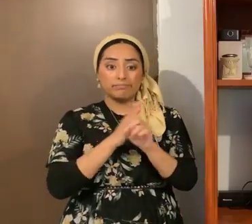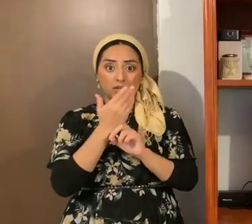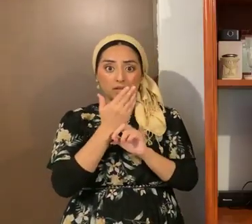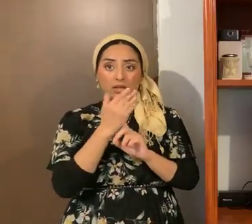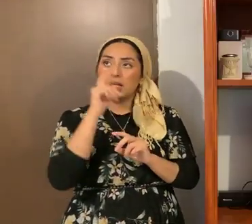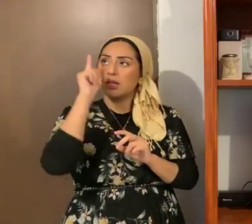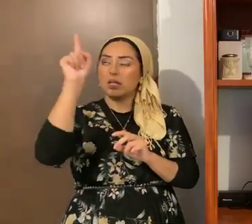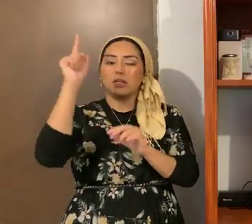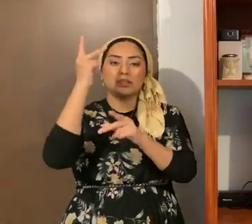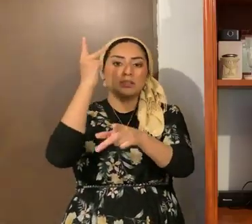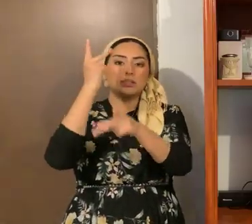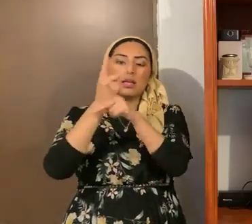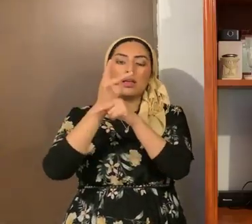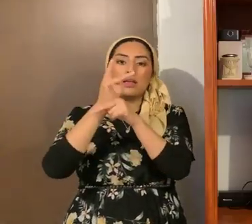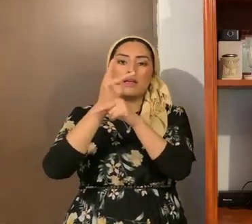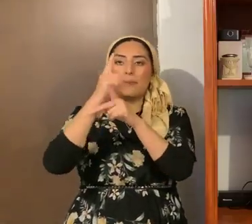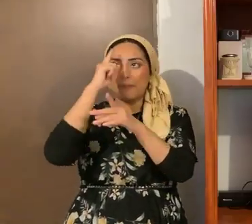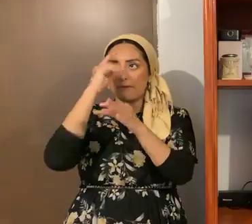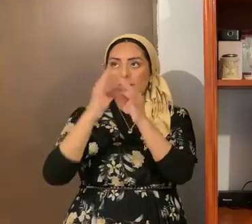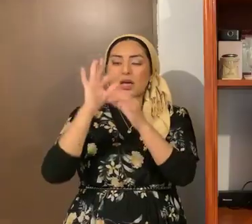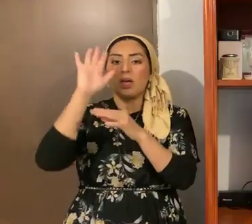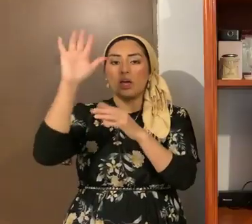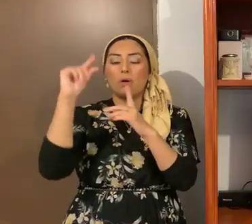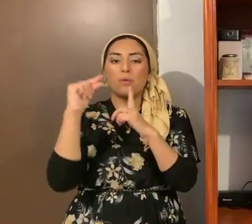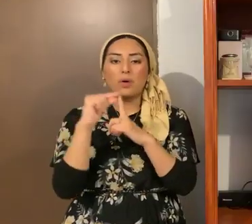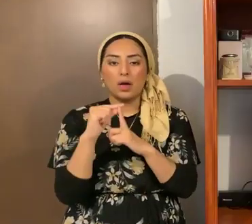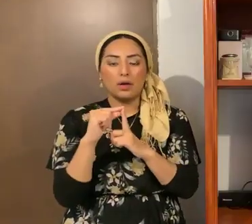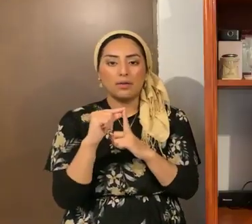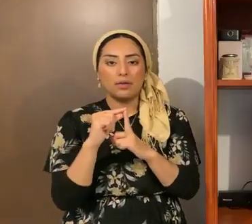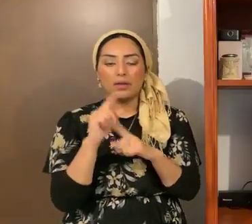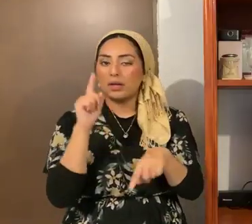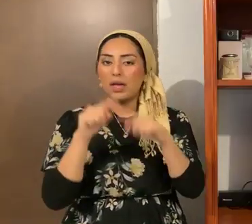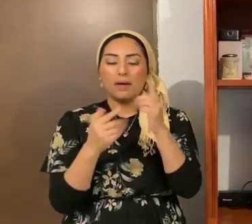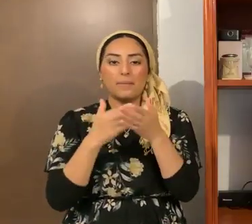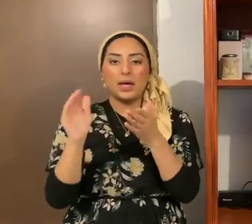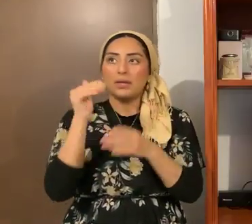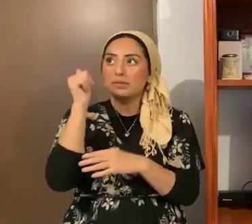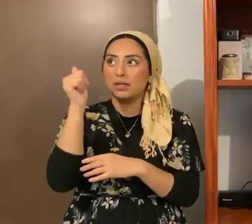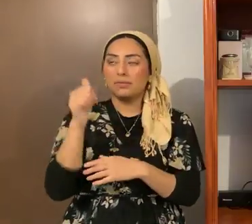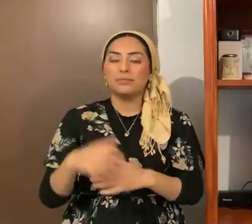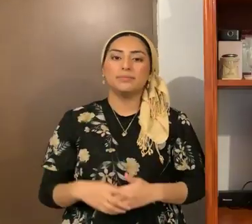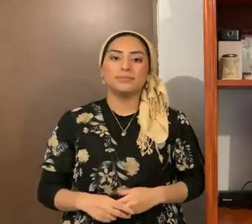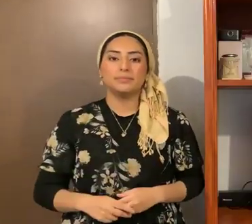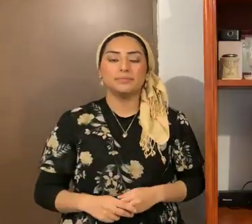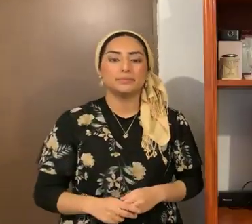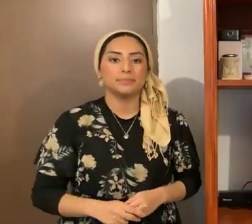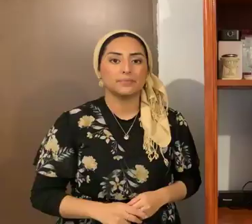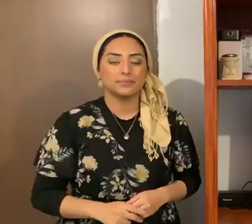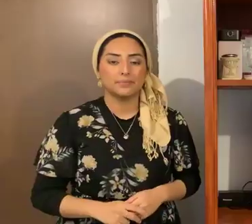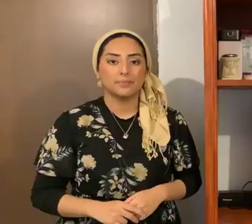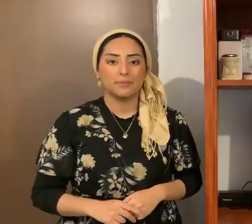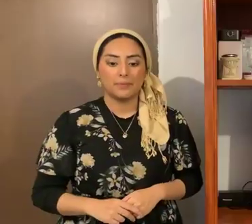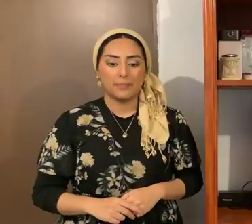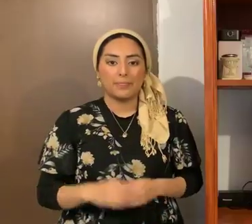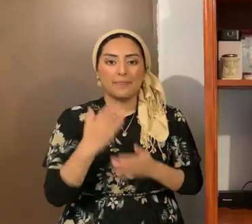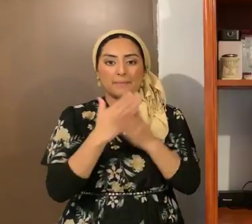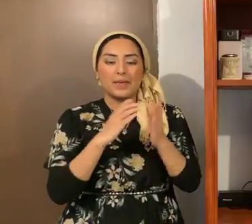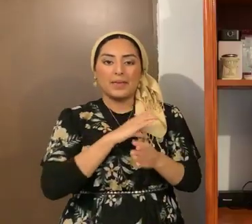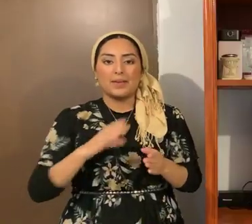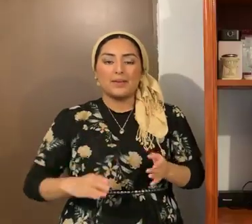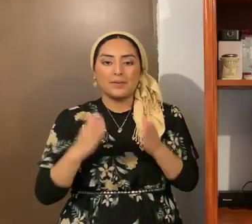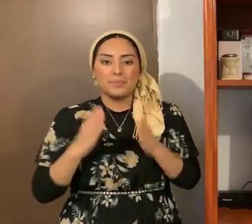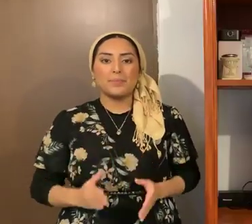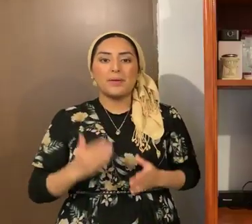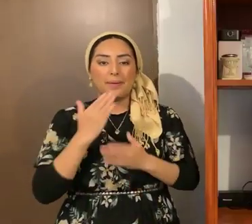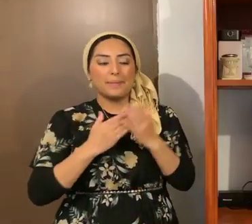permanece fiel a su palabra. Él no puede negarse a sí mismo. Es en lo que se basa el clásico cristiano